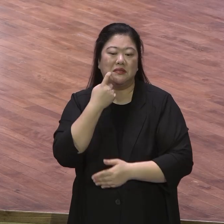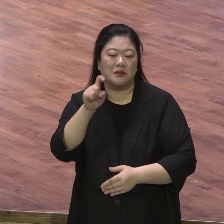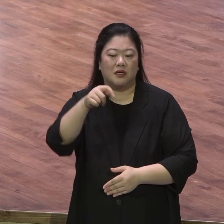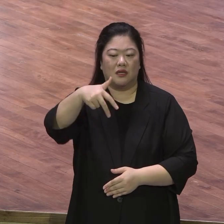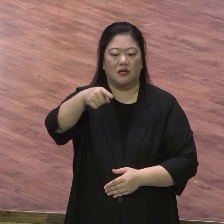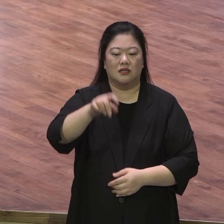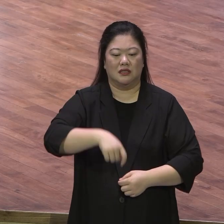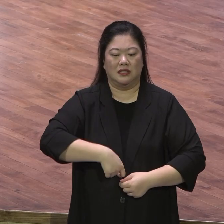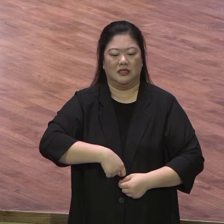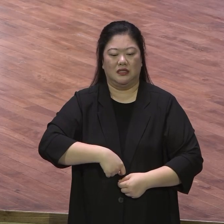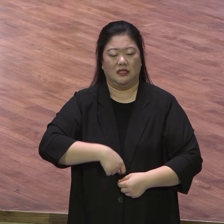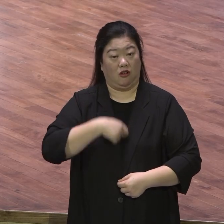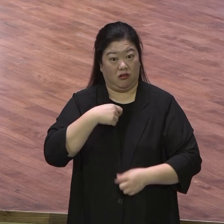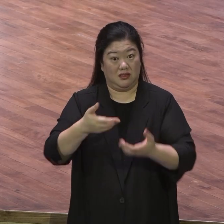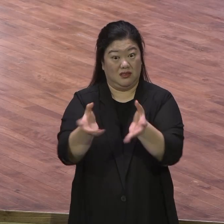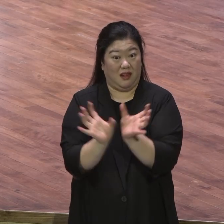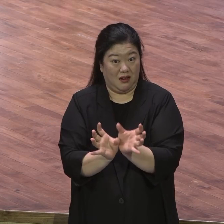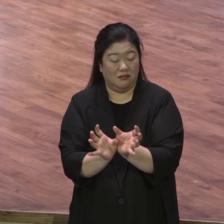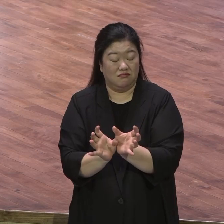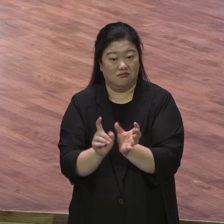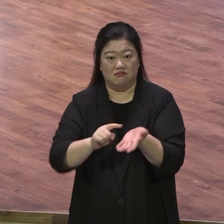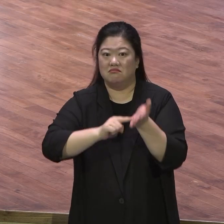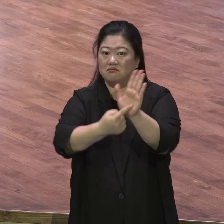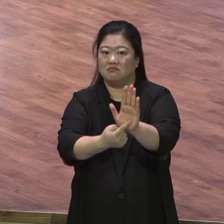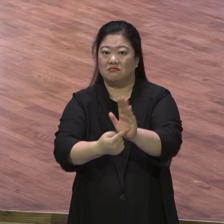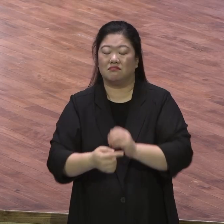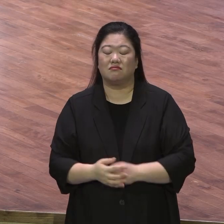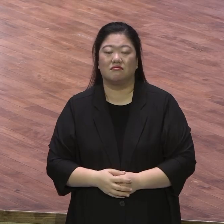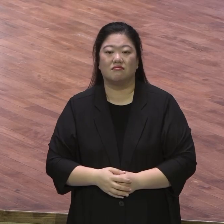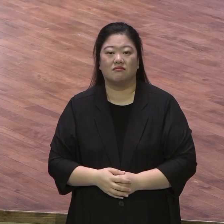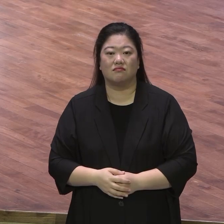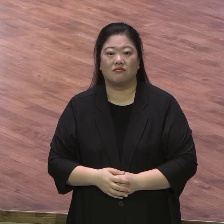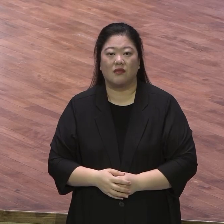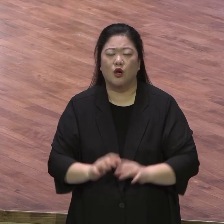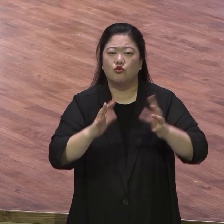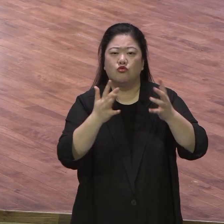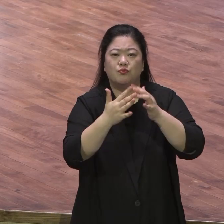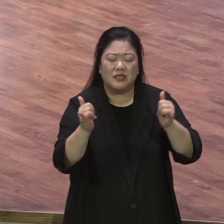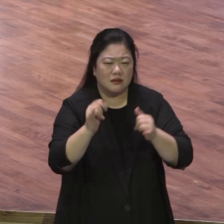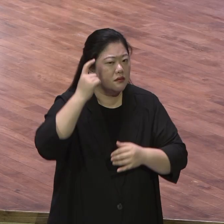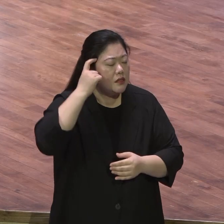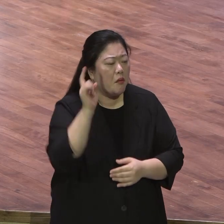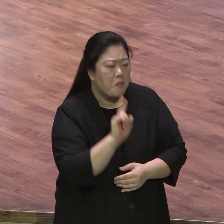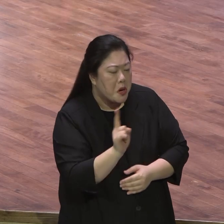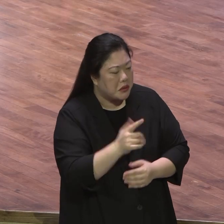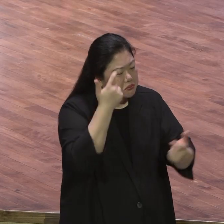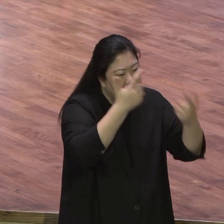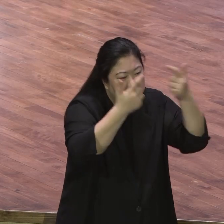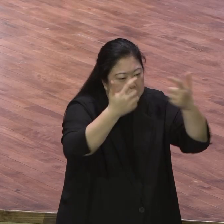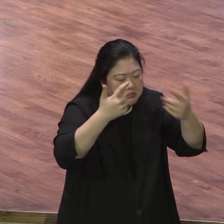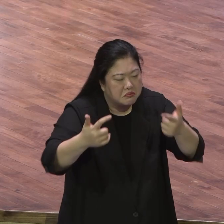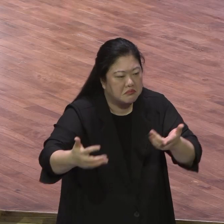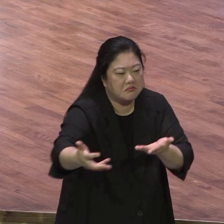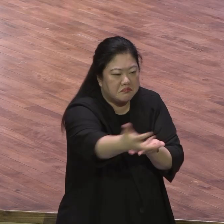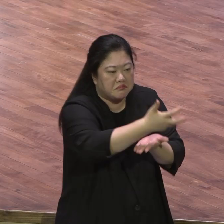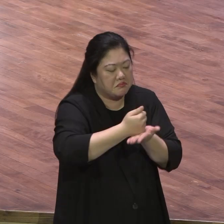국가인권위원회 국가인권위원회 국민의 의식조사를 했어요 포괄적